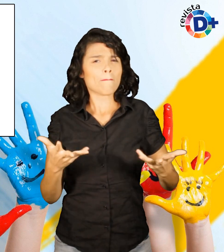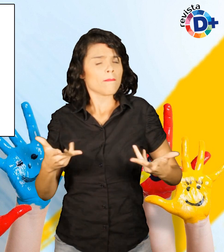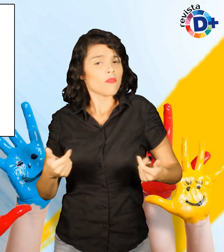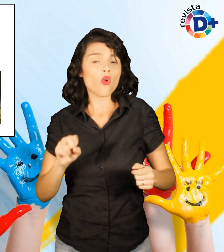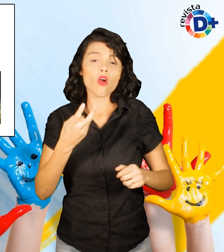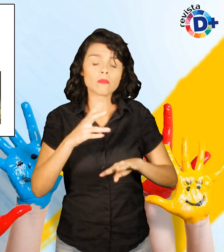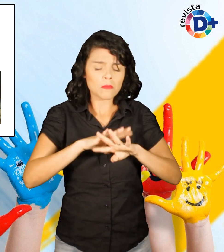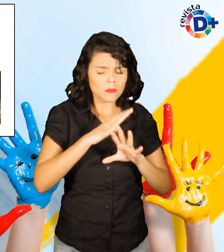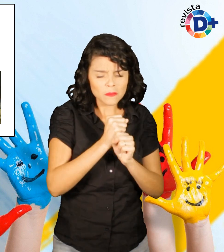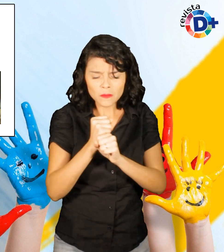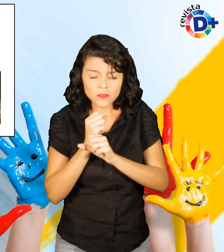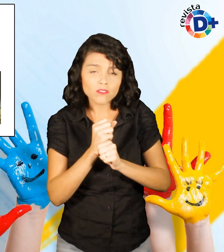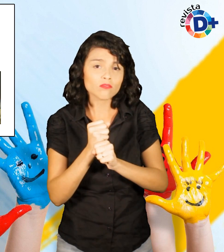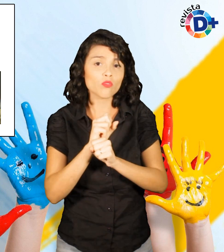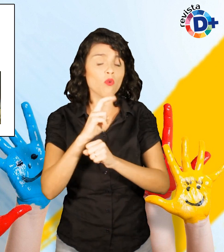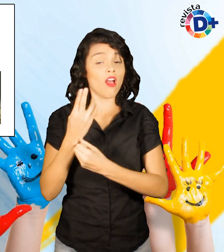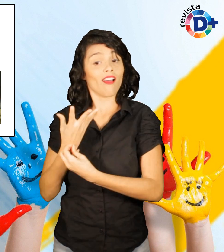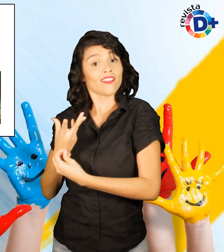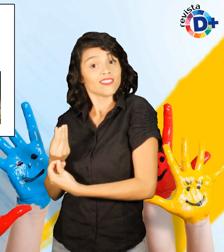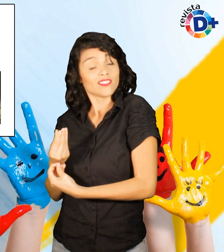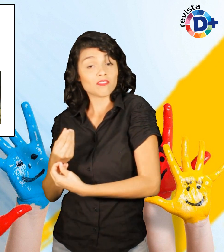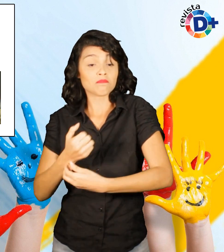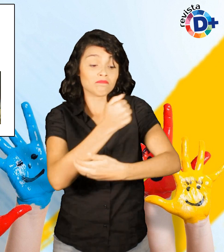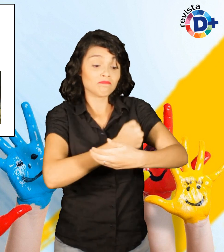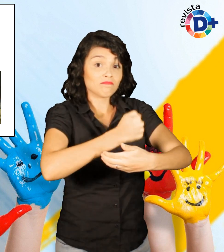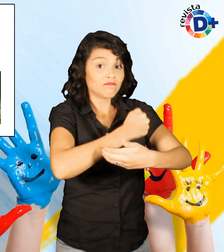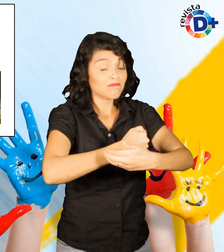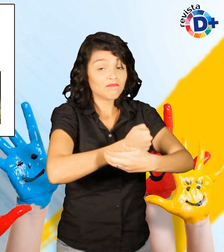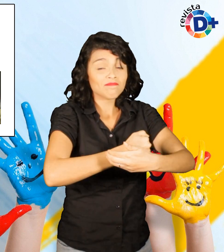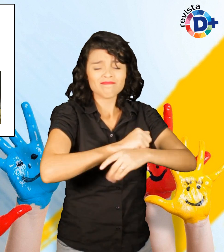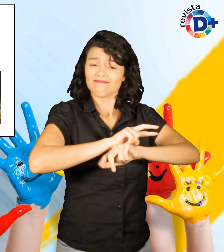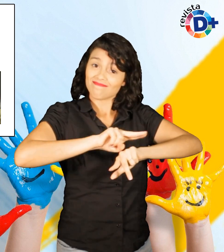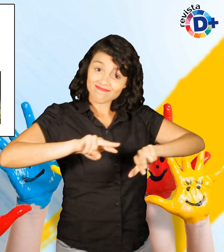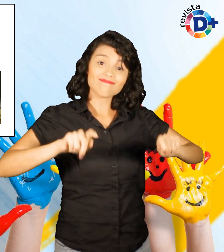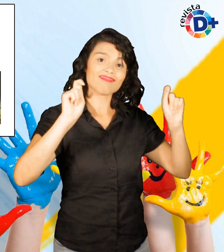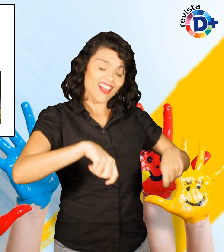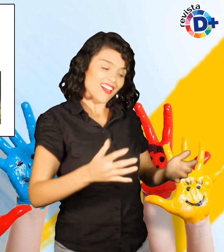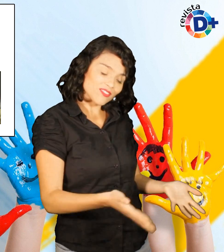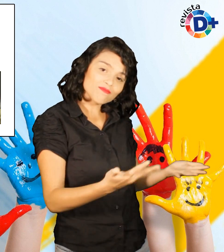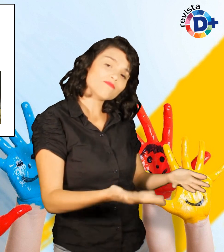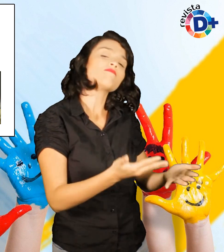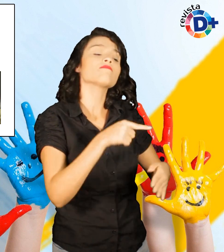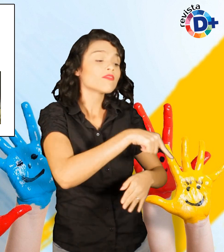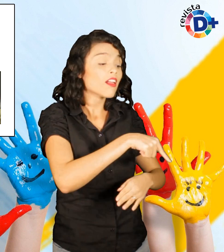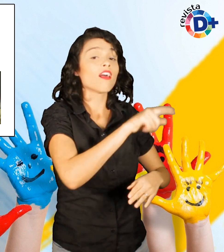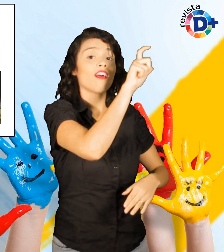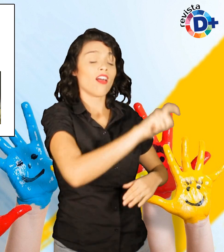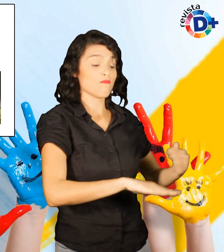matemático, artista, cozinheiro, entre outras coisas, contribuindo assim para